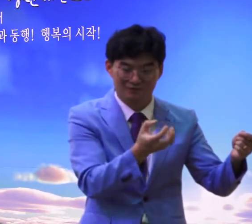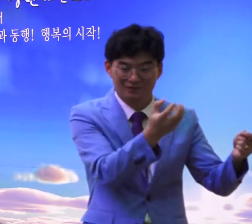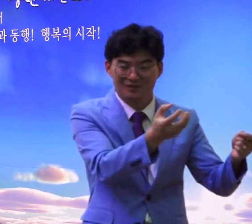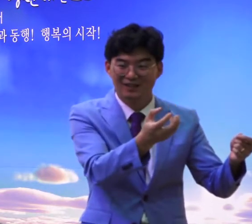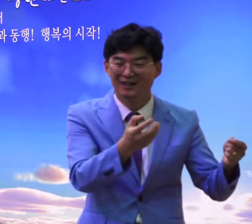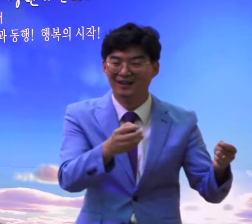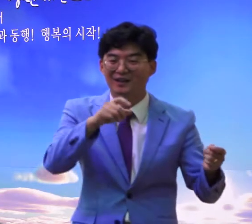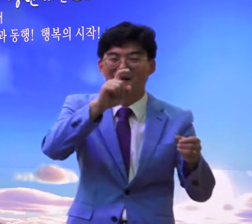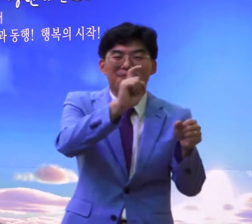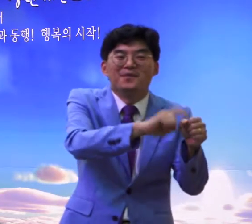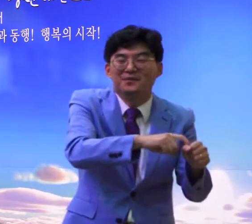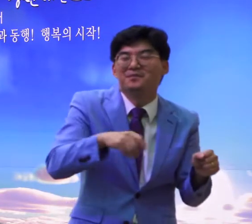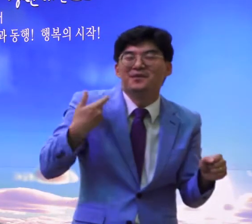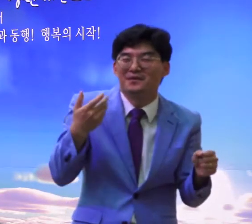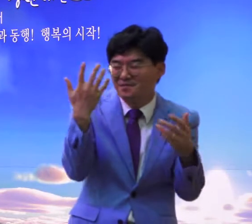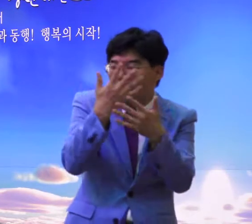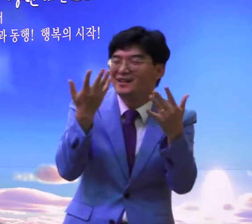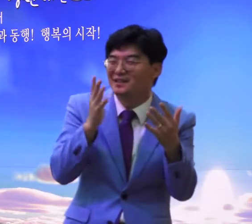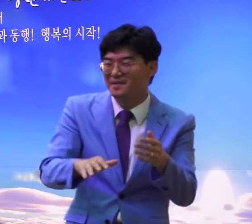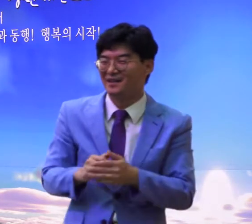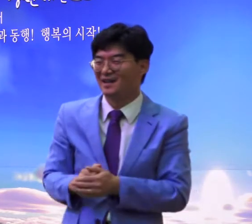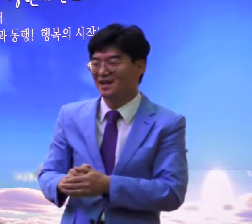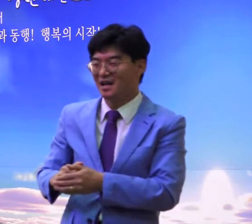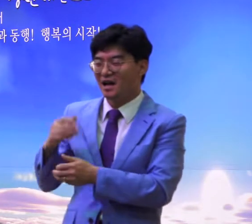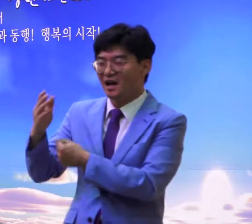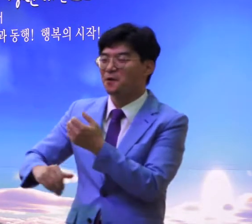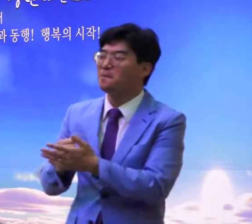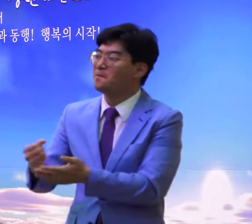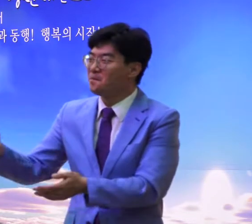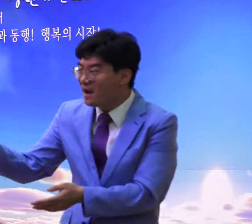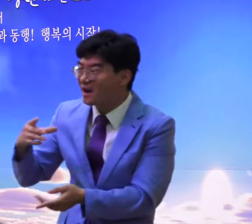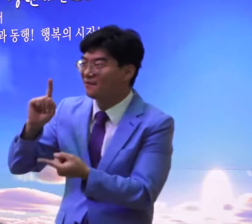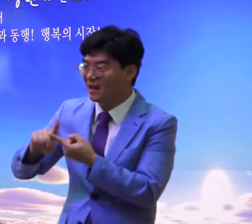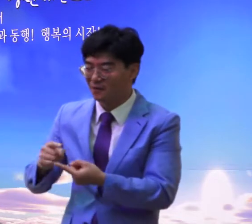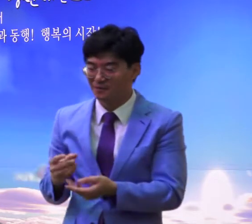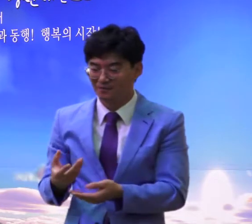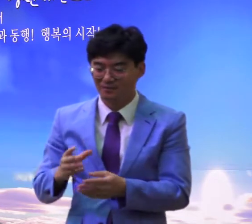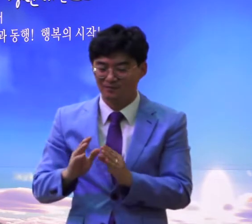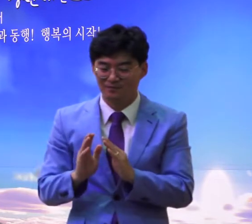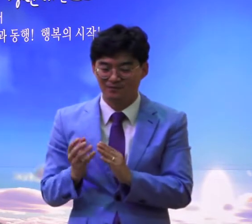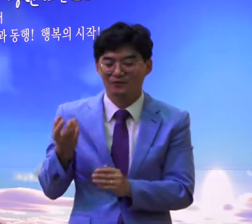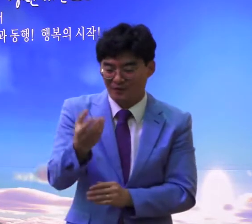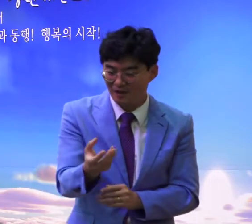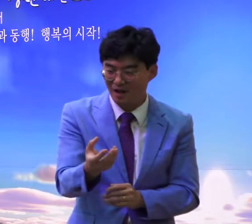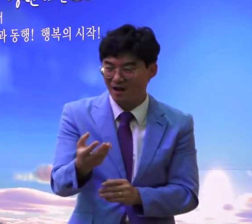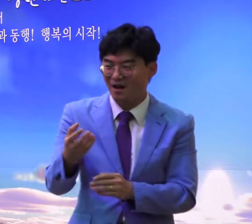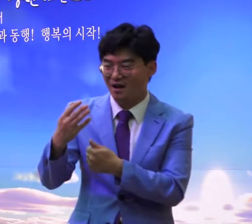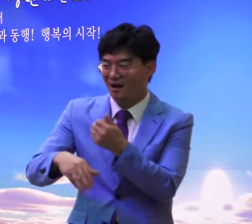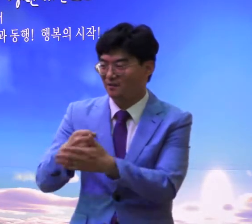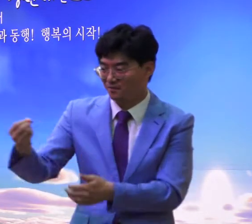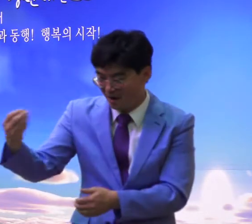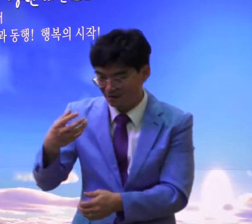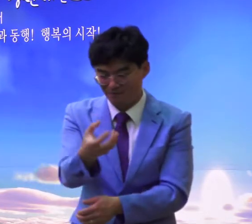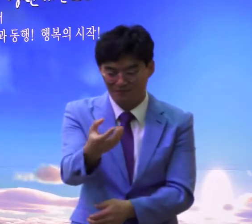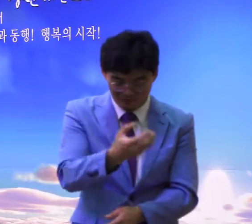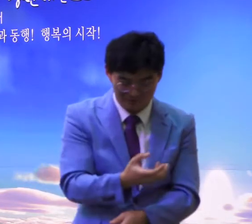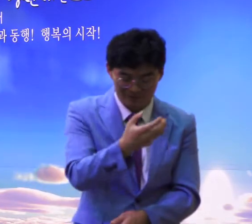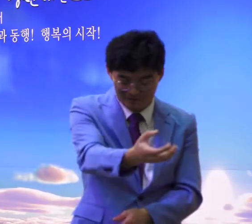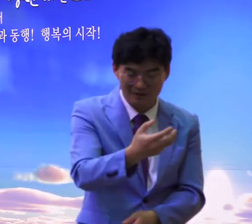것입니다. 내가 하나님 말씀을 따라 걸어갈 때 분명히 하나님이 나와 함께 하신다 하는 그 믿음으로 그 길을